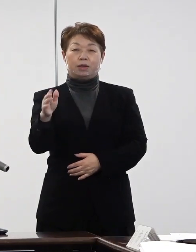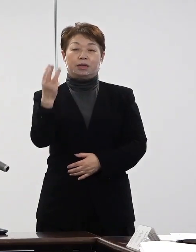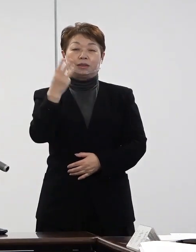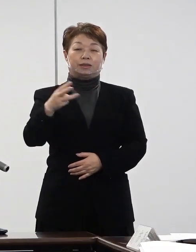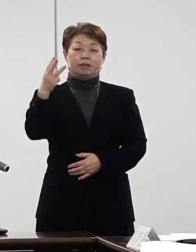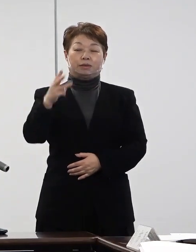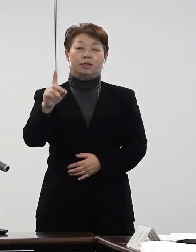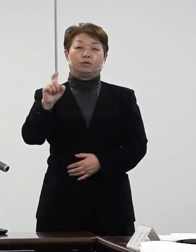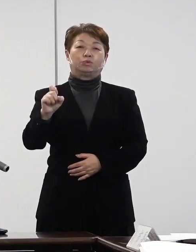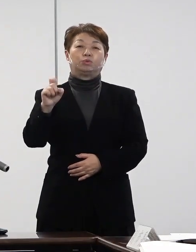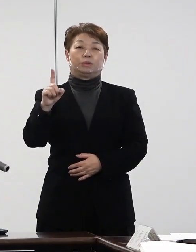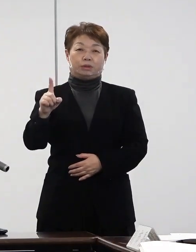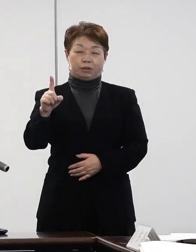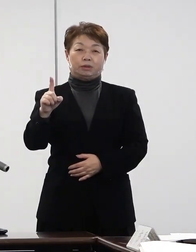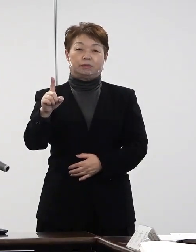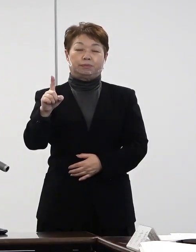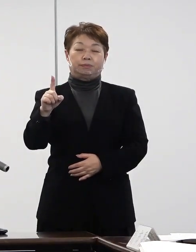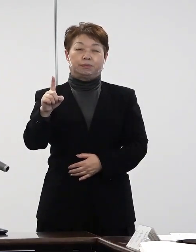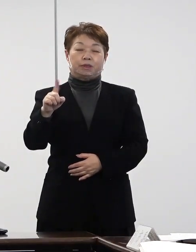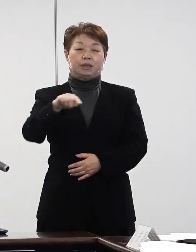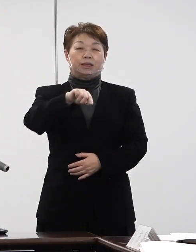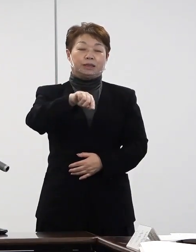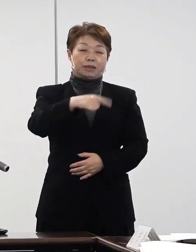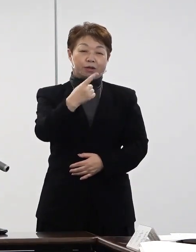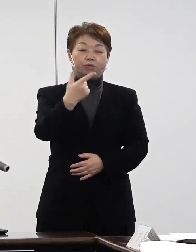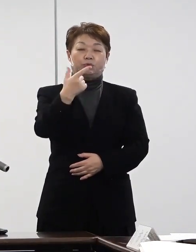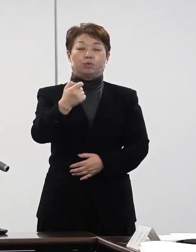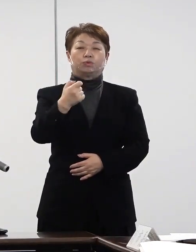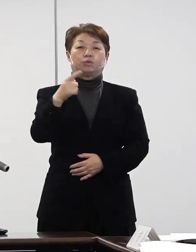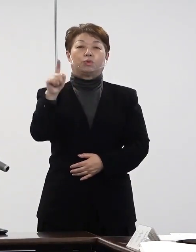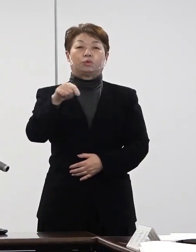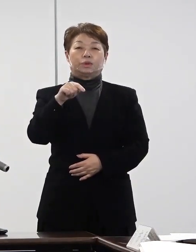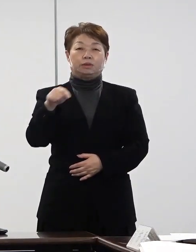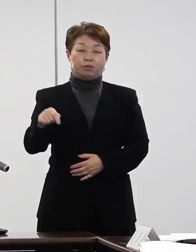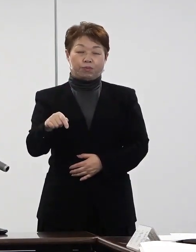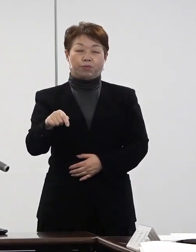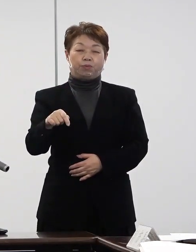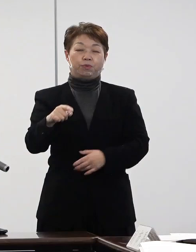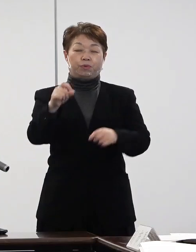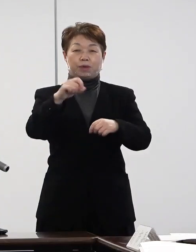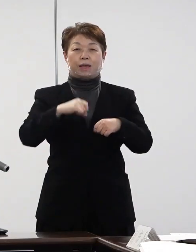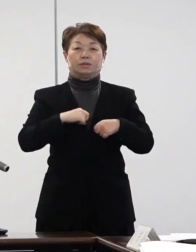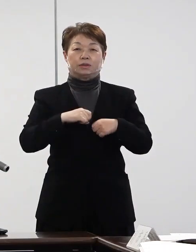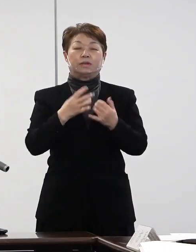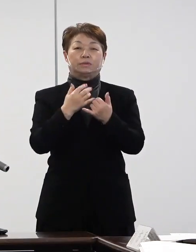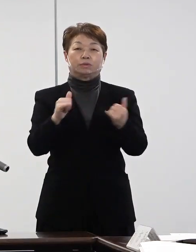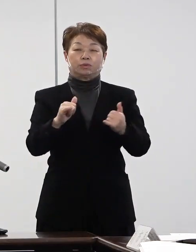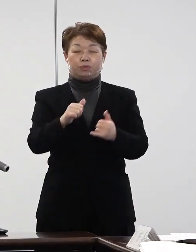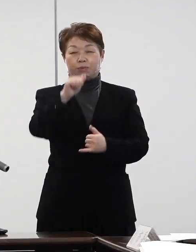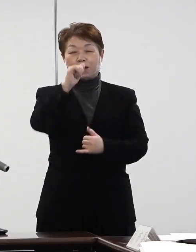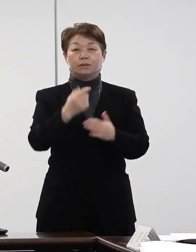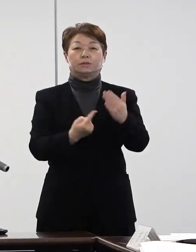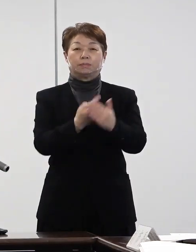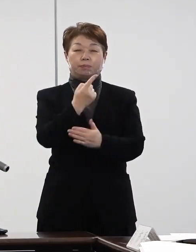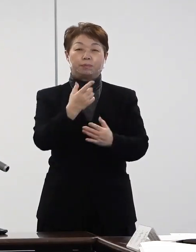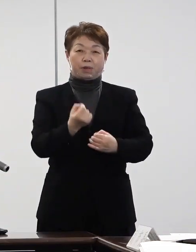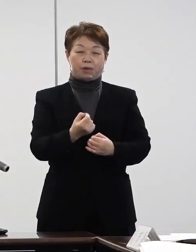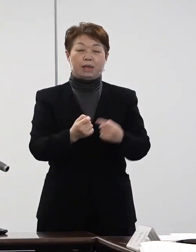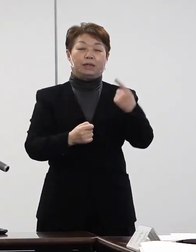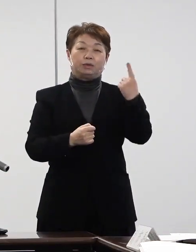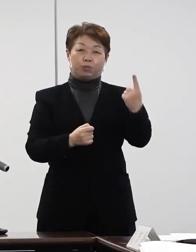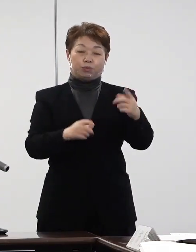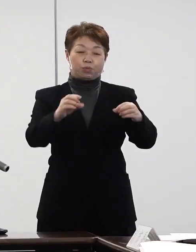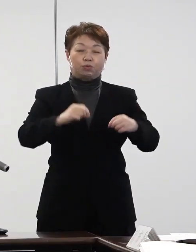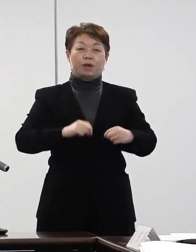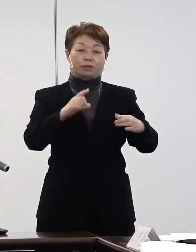3011例目の166名の新型コロナウイルス感染症患者と1件のクラスターを